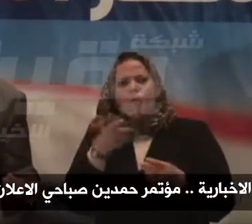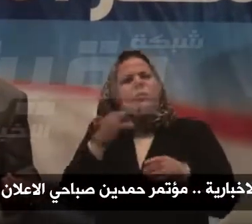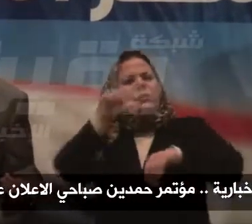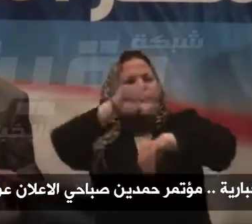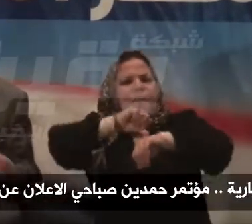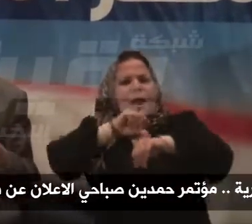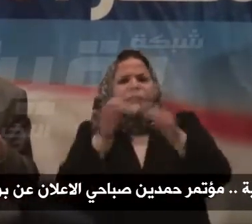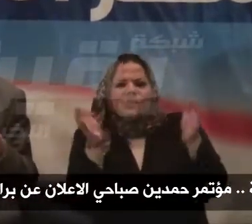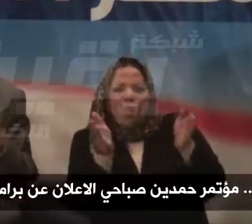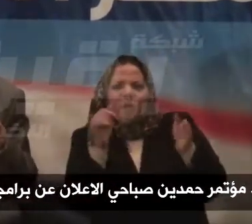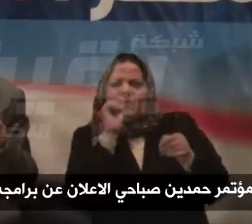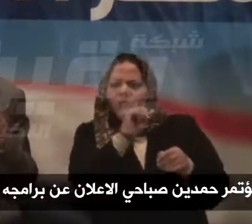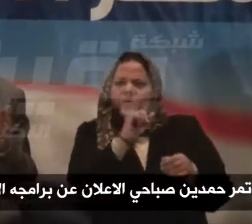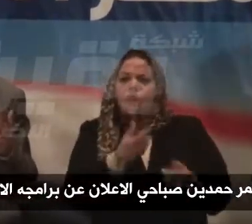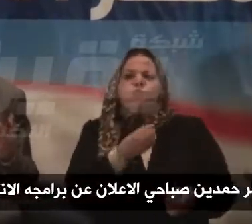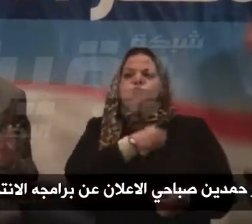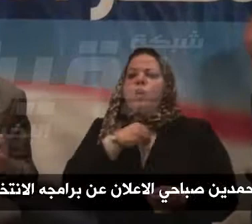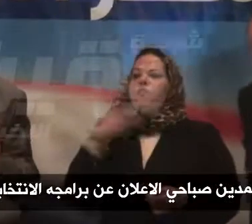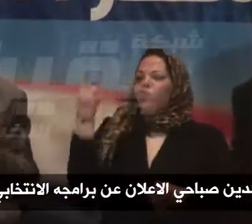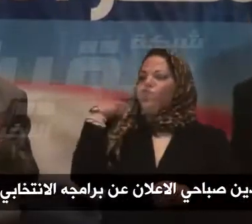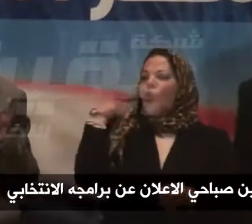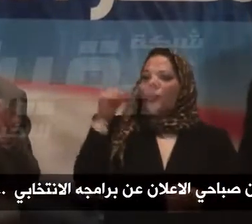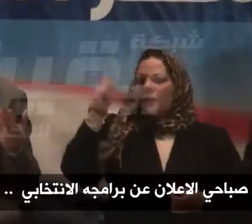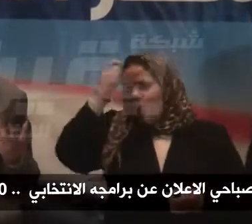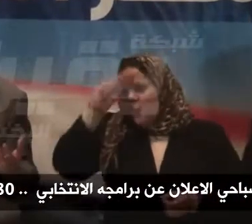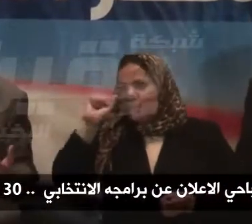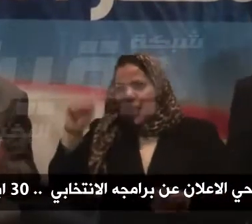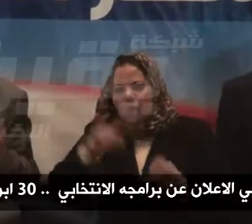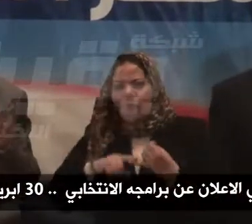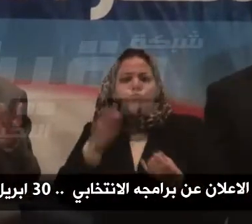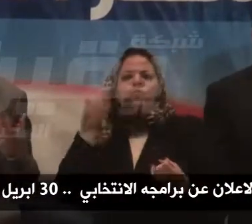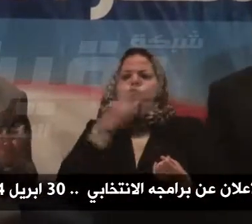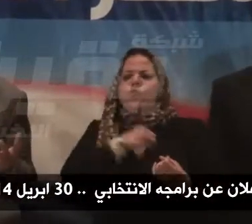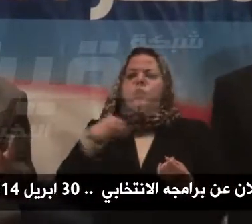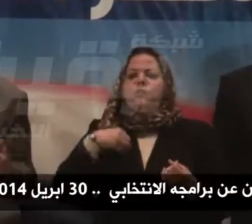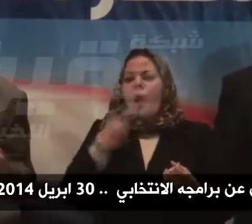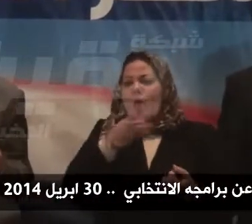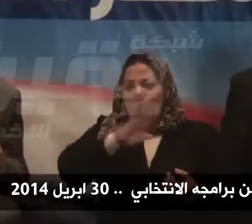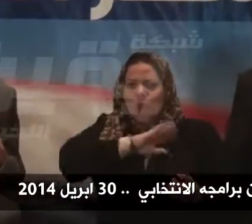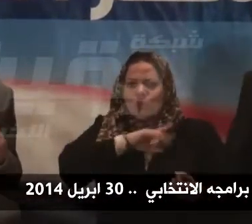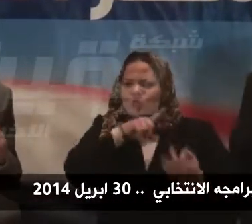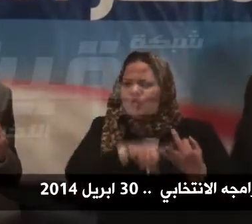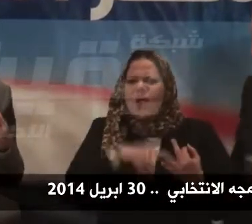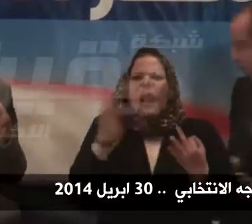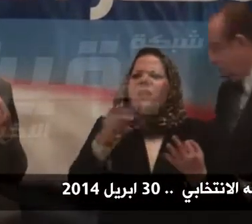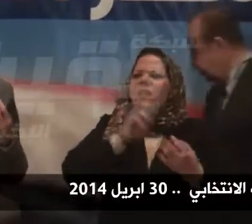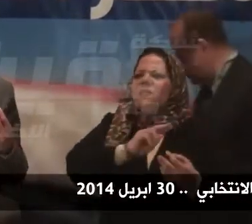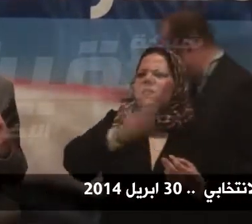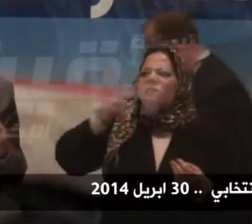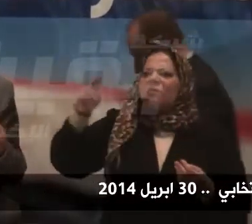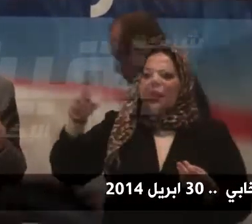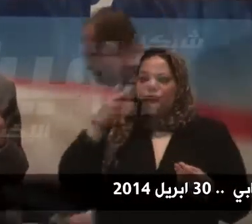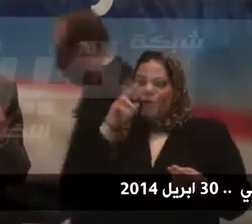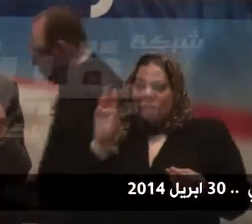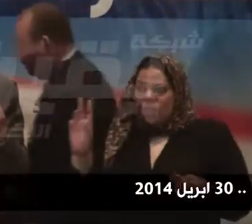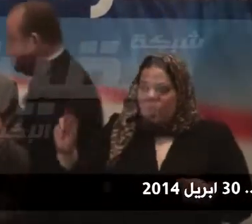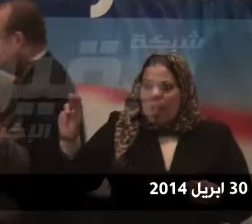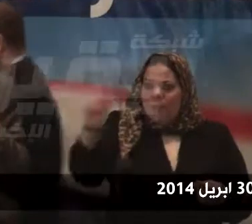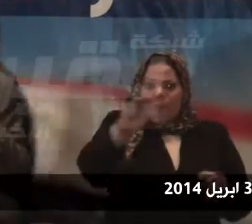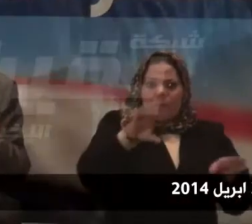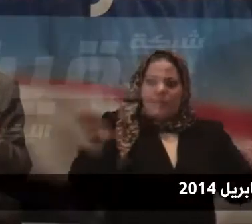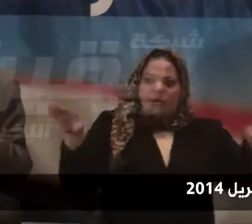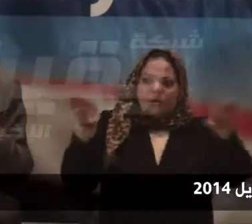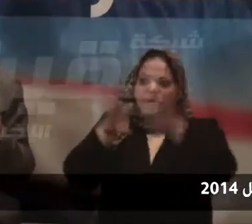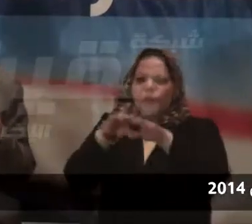الصحة أو مستشفى للشرطة أو مستشفى للجيش أو لأي نقابة، يكون هناك تسابق بأن